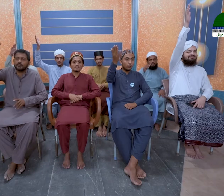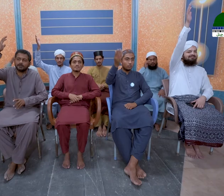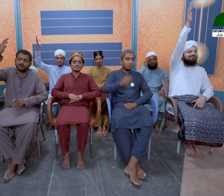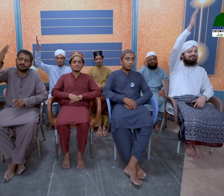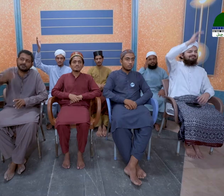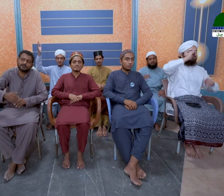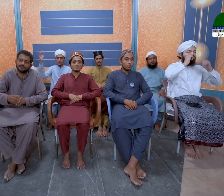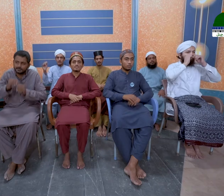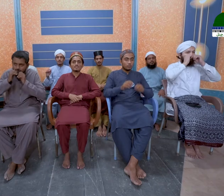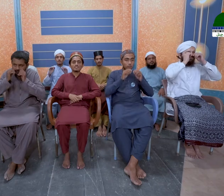صلو علی الحبیب۔